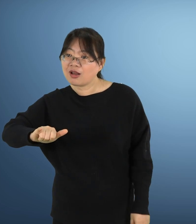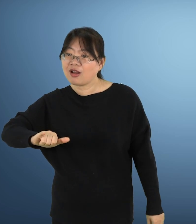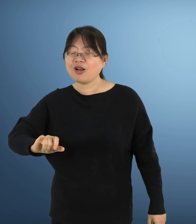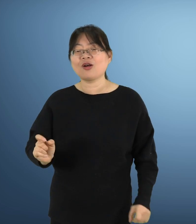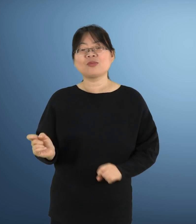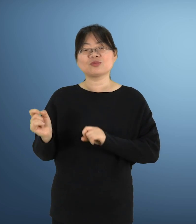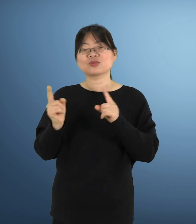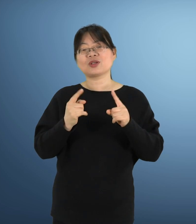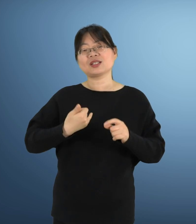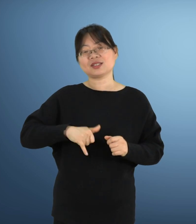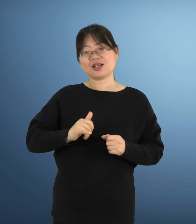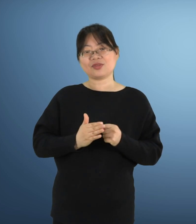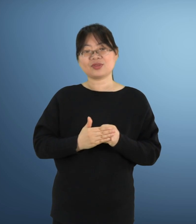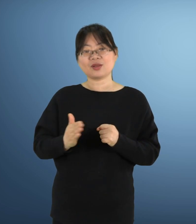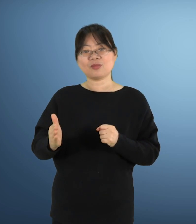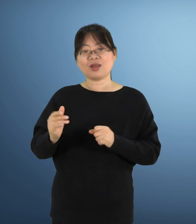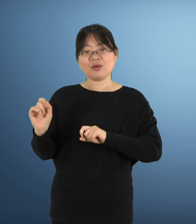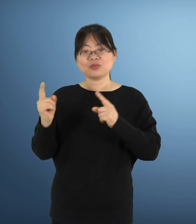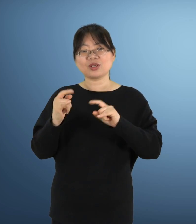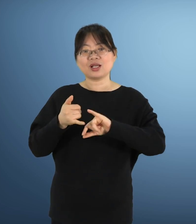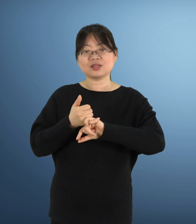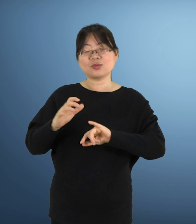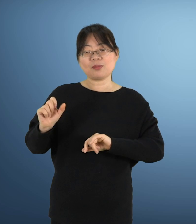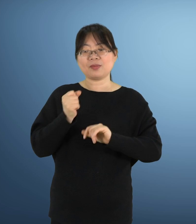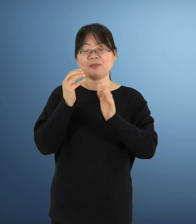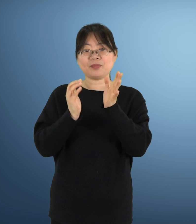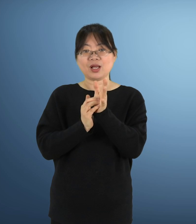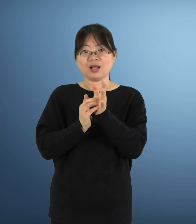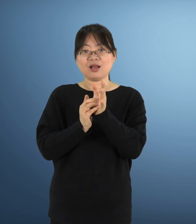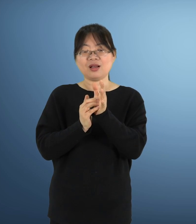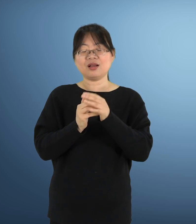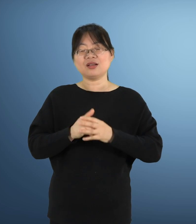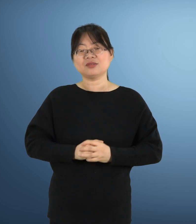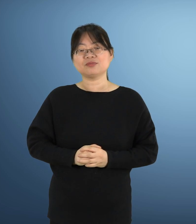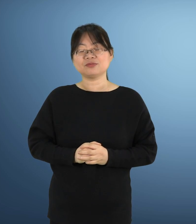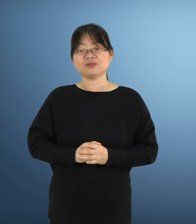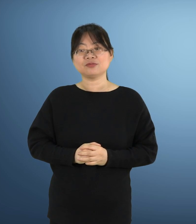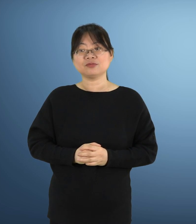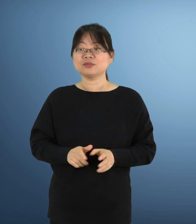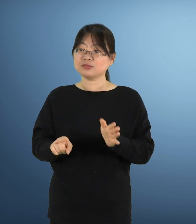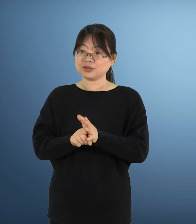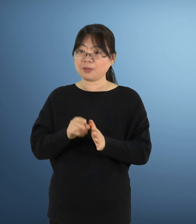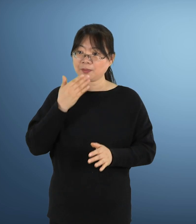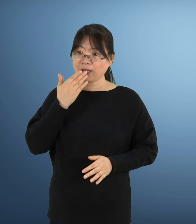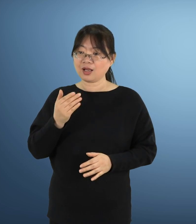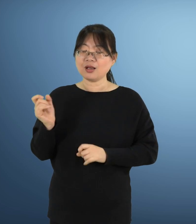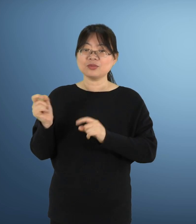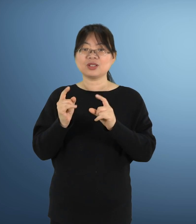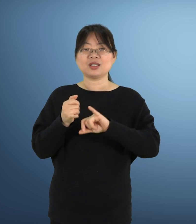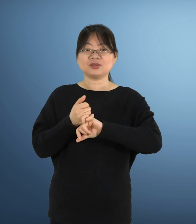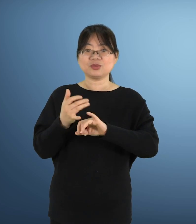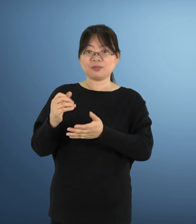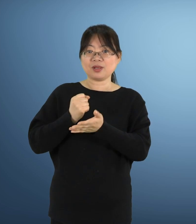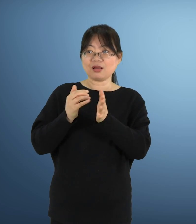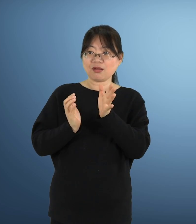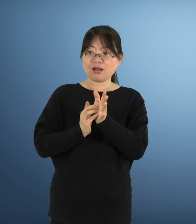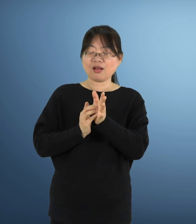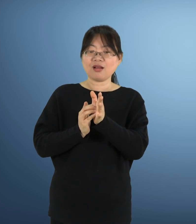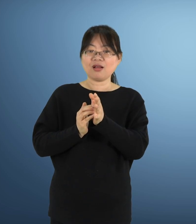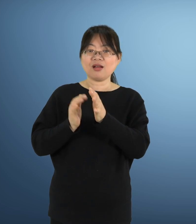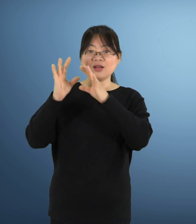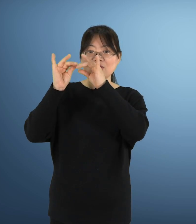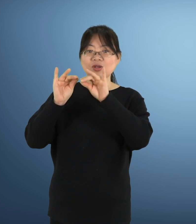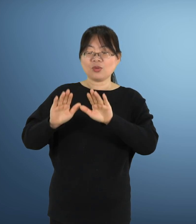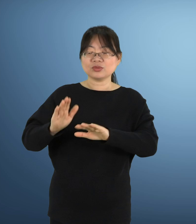부활의 자녀예요. 부활의 약속을 받았어요. 그렇게 믿으시죠? 부활의 약속을 받았어요. 이 동의가